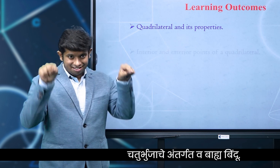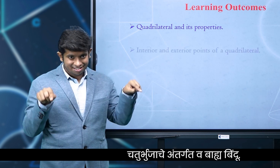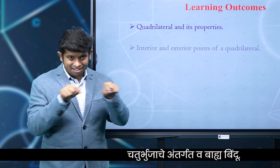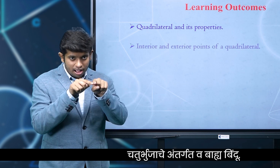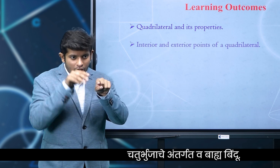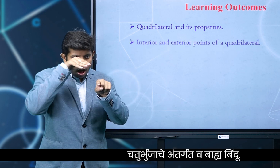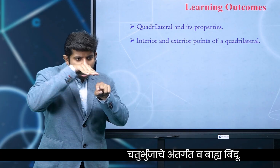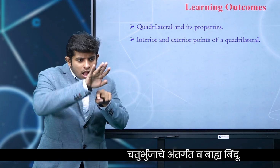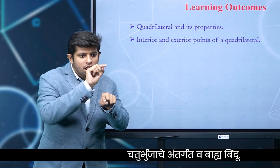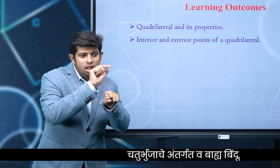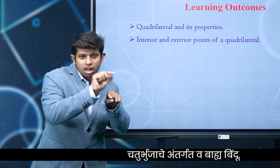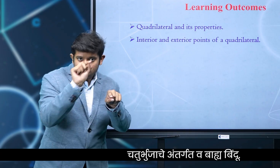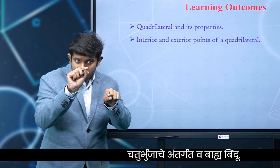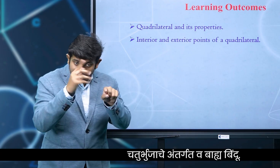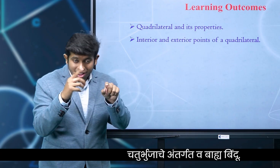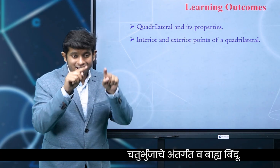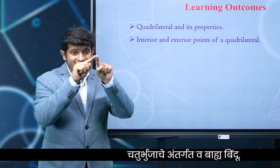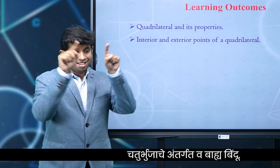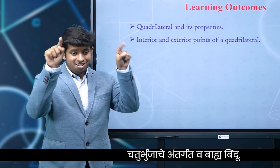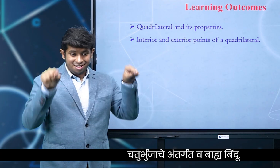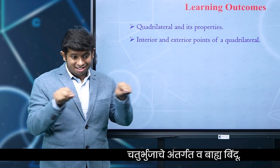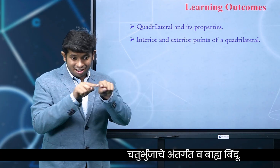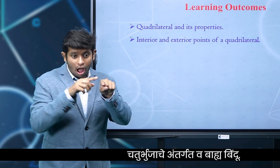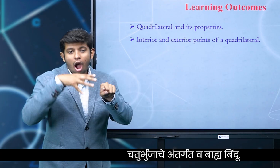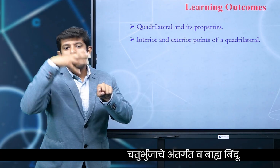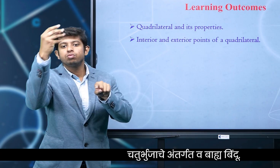चतुर्भुजाचे अंतर्गत व बाह्य बिंदू.